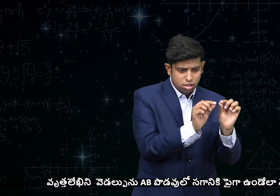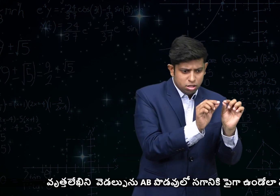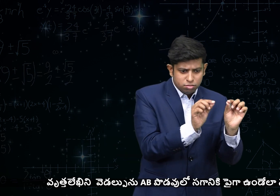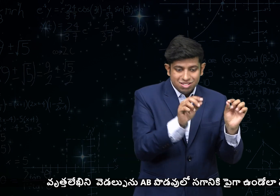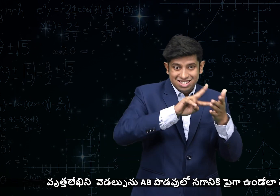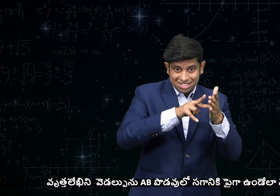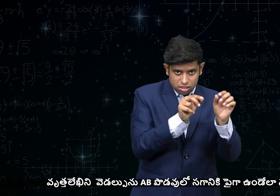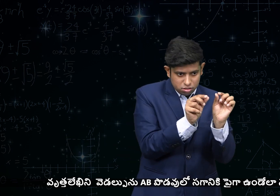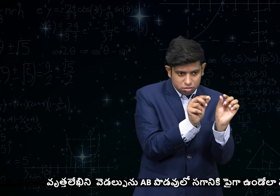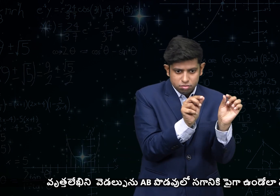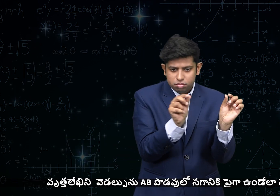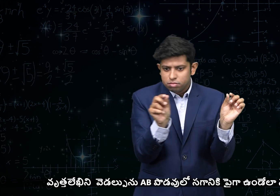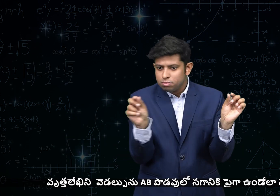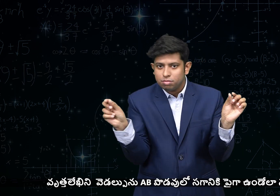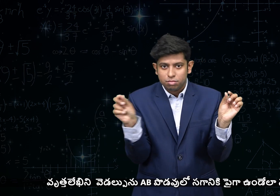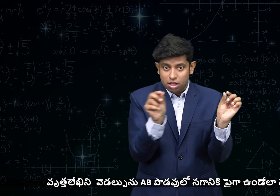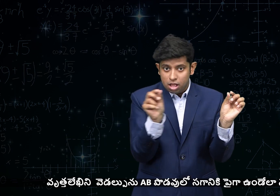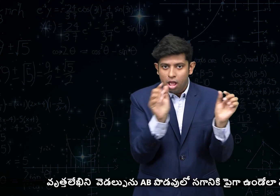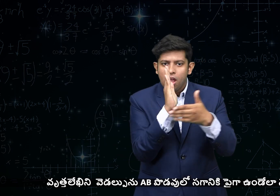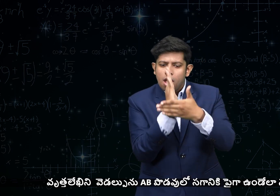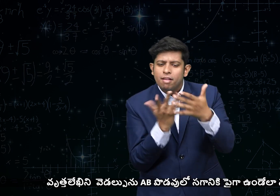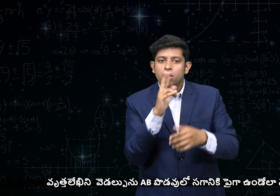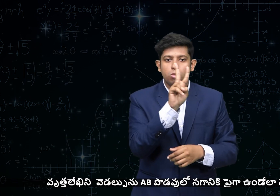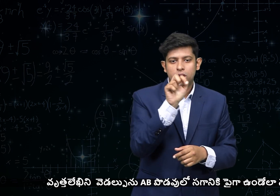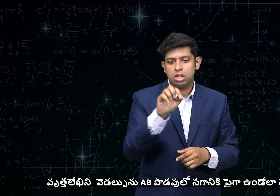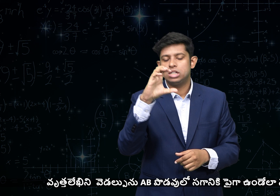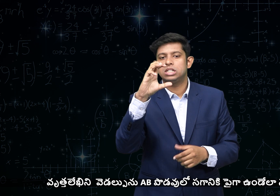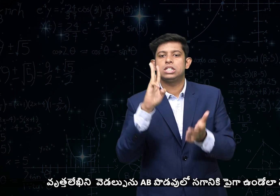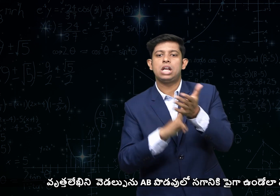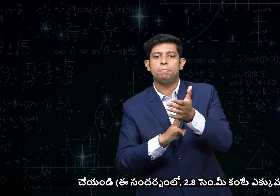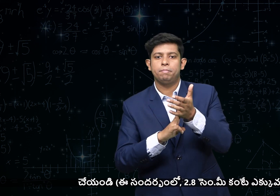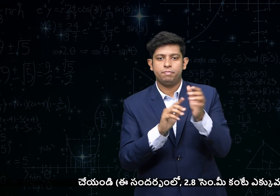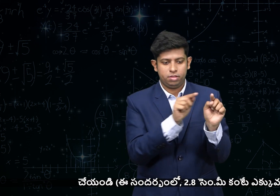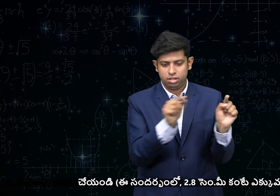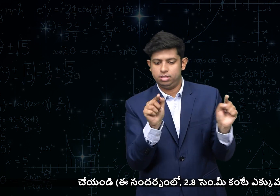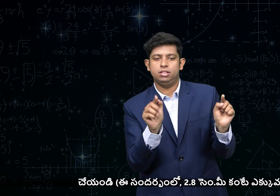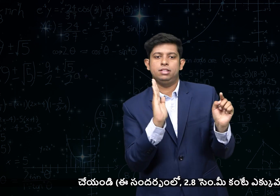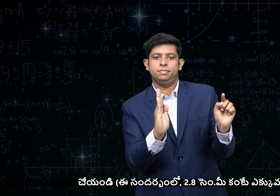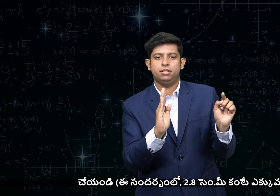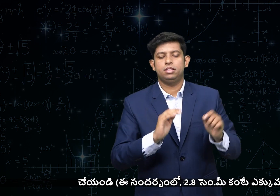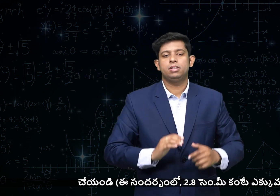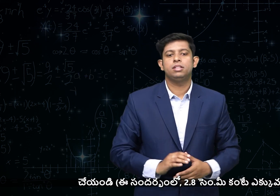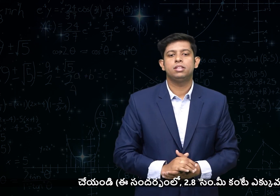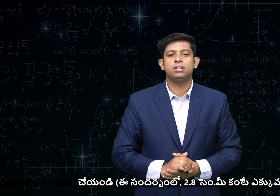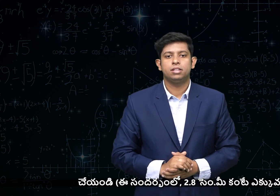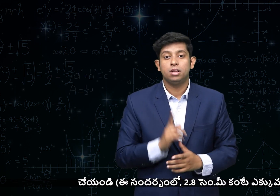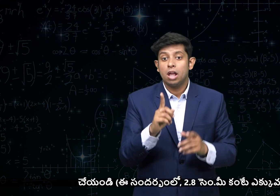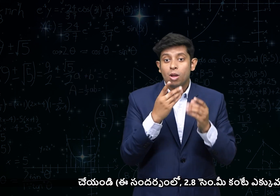లేఖినిని వెడల్పును ఏబి పొడవులో సగానికి పైగా ఉండేలా సర్దుబాటు చేయండి. ఈ సందర్భంలో 2.8